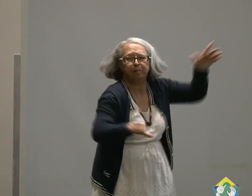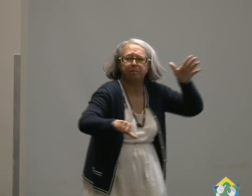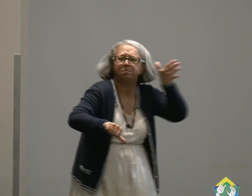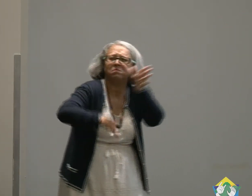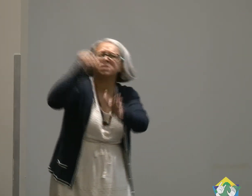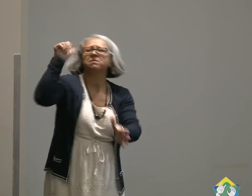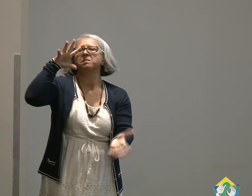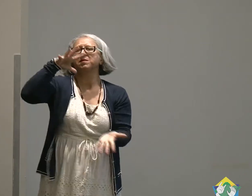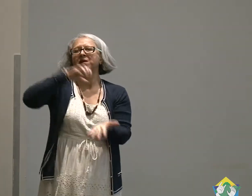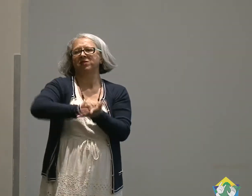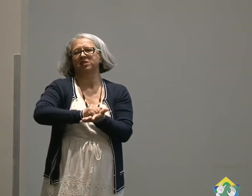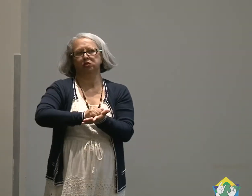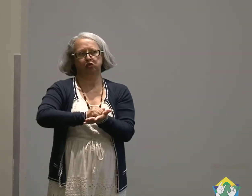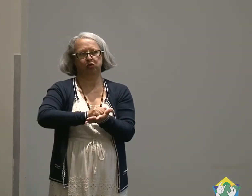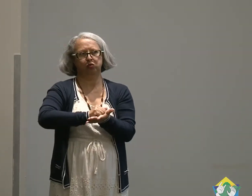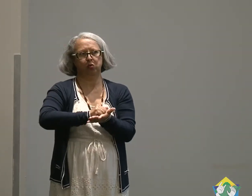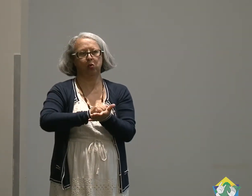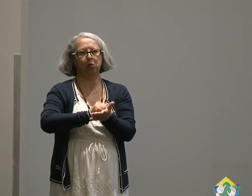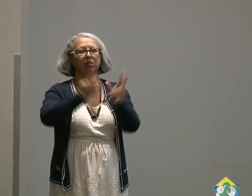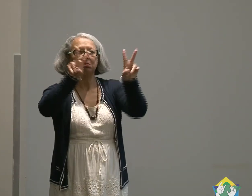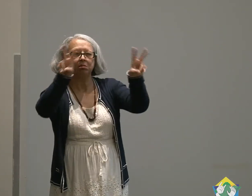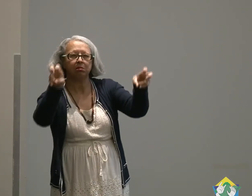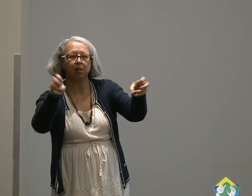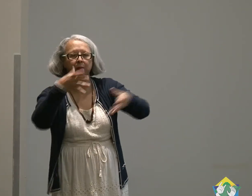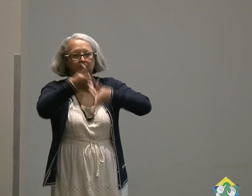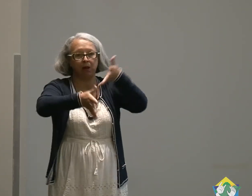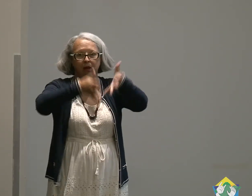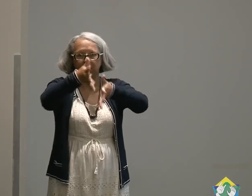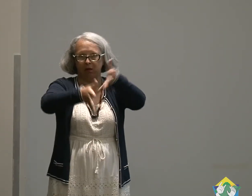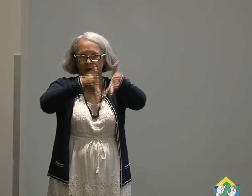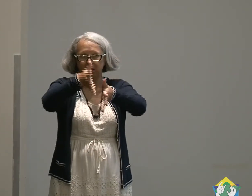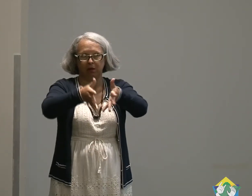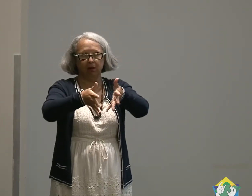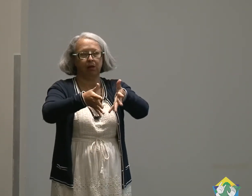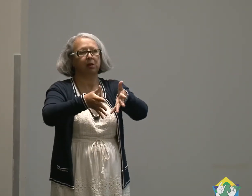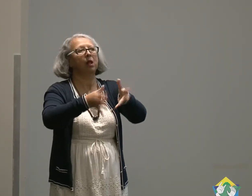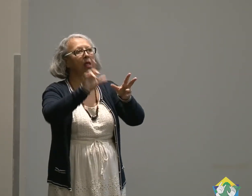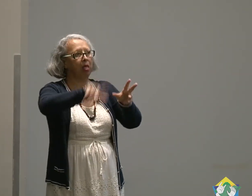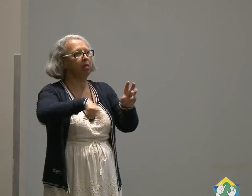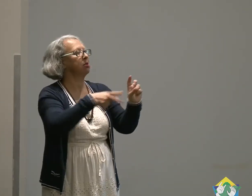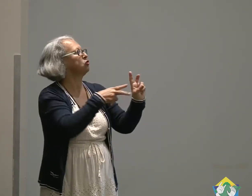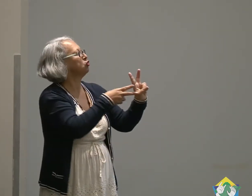esse livro que vocês estão vendo aí. Ó. O primeiro registro que foi feito da língua de sinais